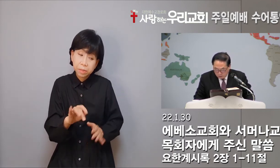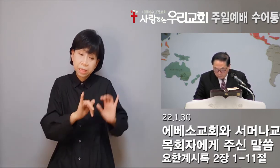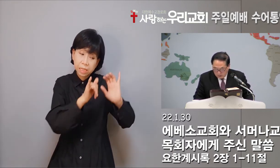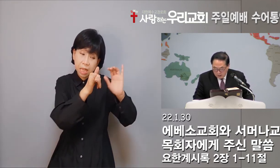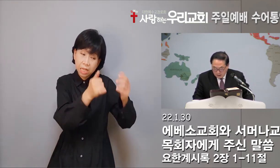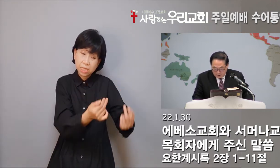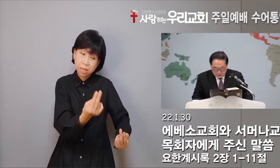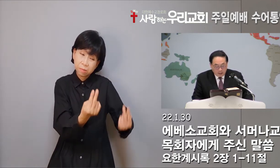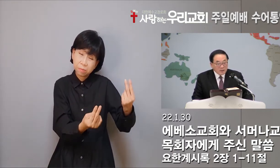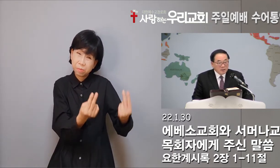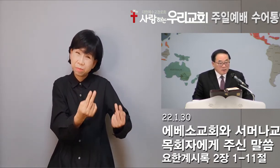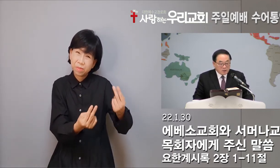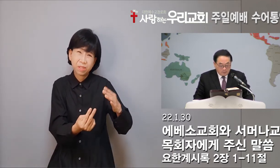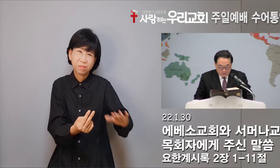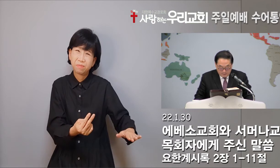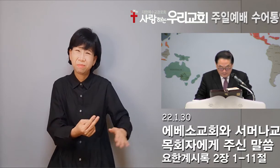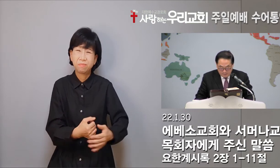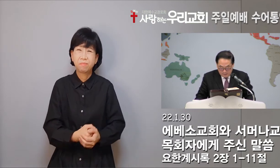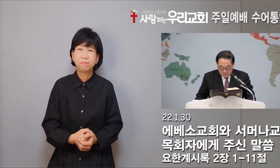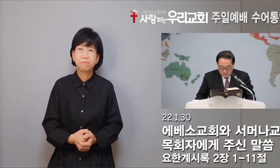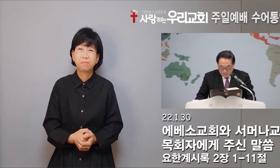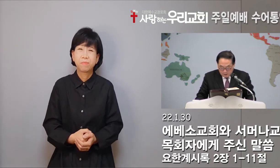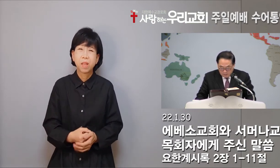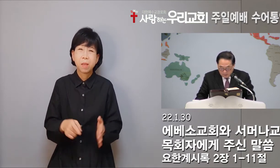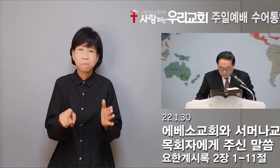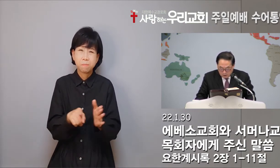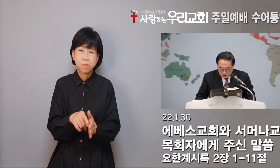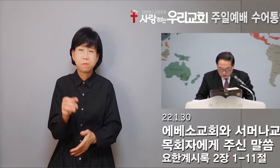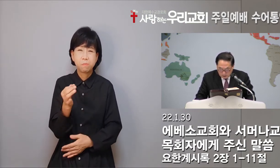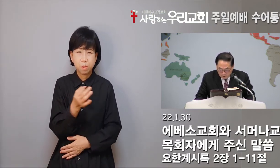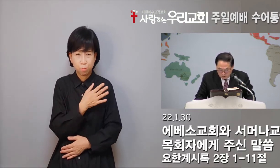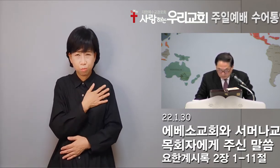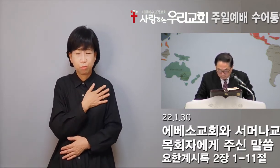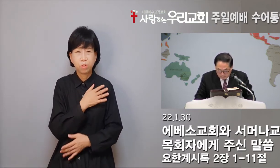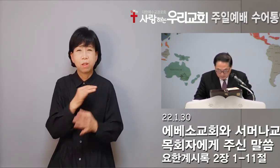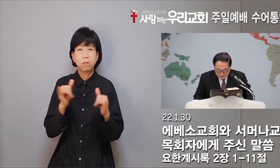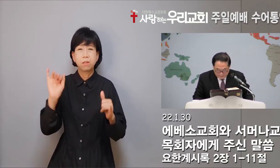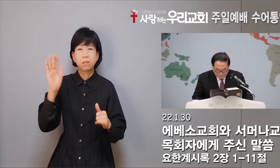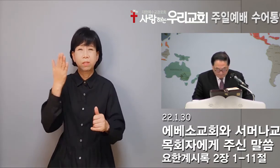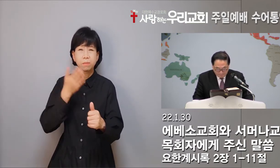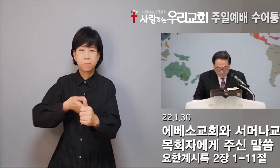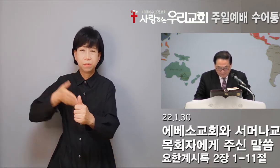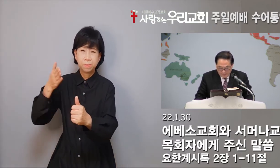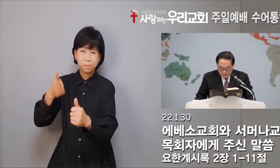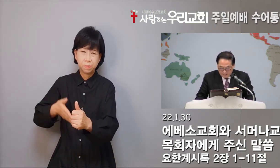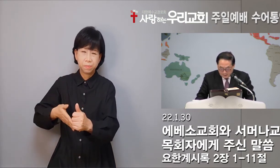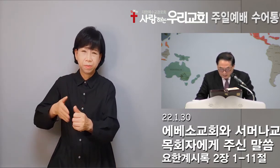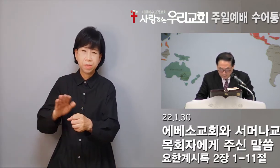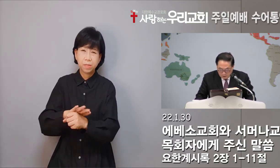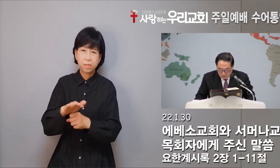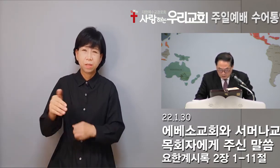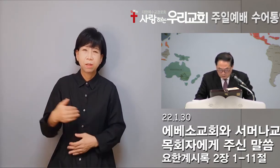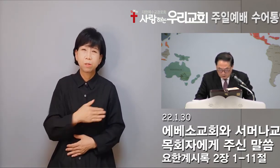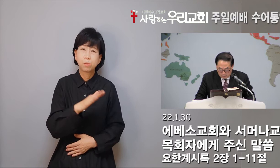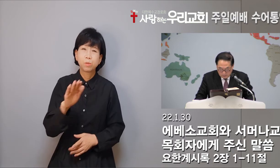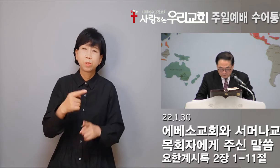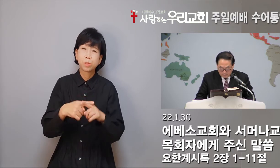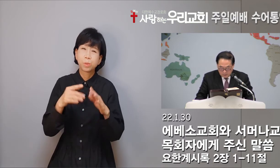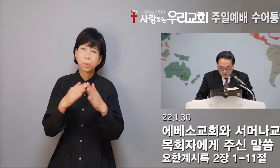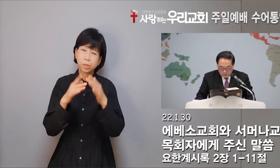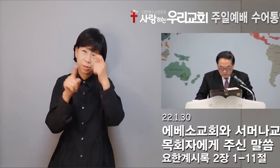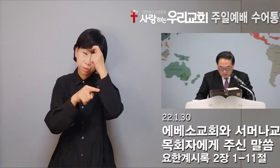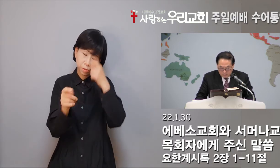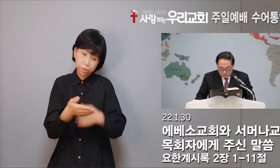비교할 수 없는 가치가 있는 것입니다. 믿음의 부유한 자가 되기를 축원합니다. 사랑하는 우리 교회 성도